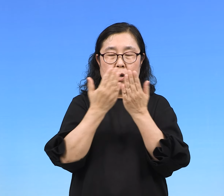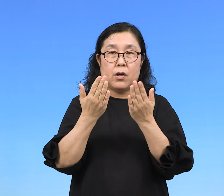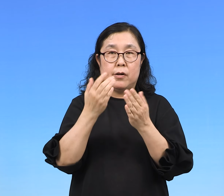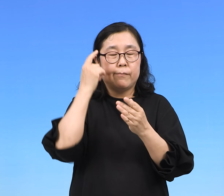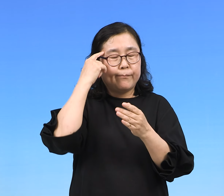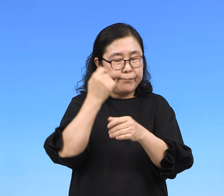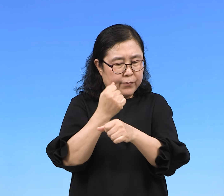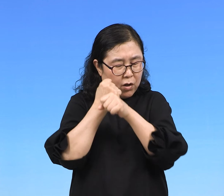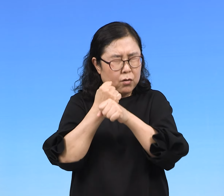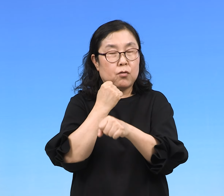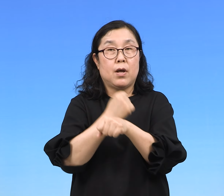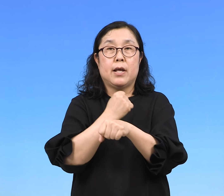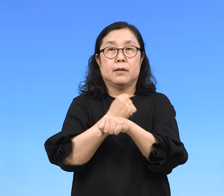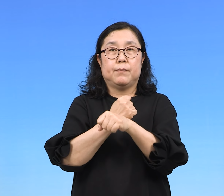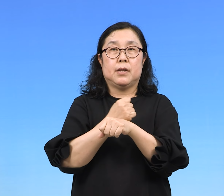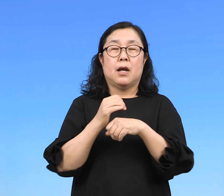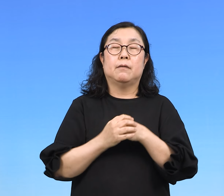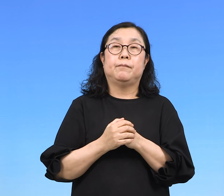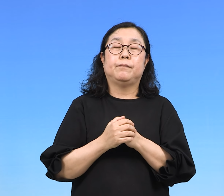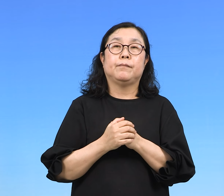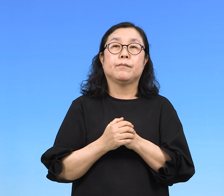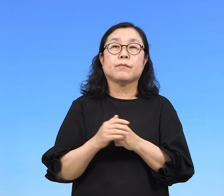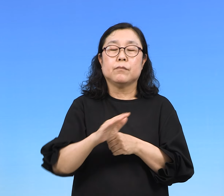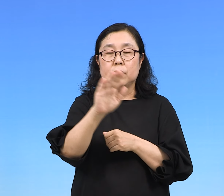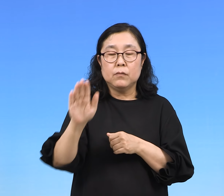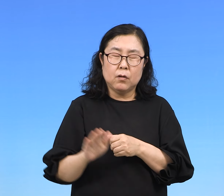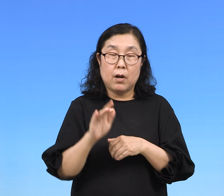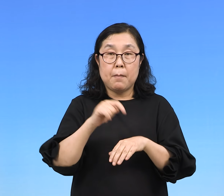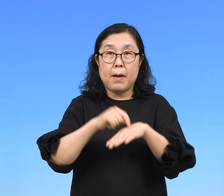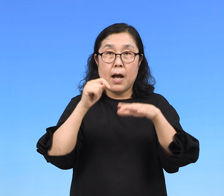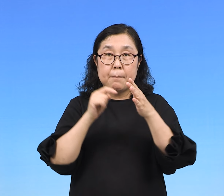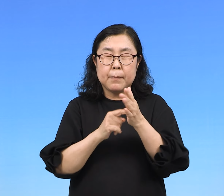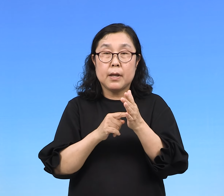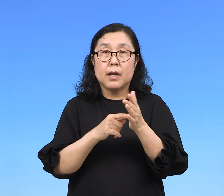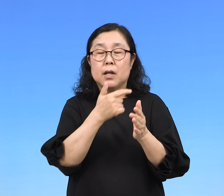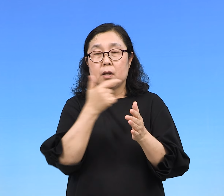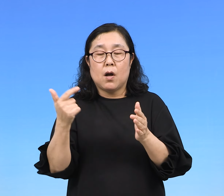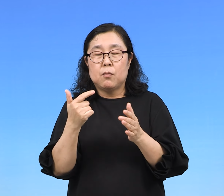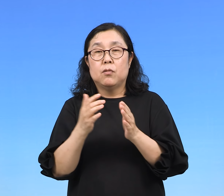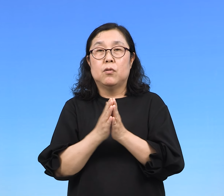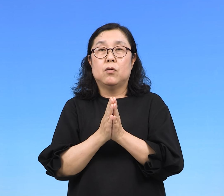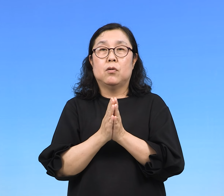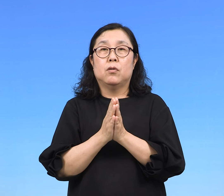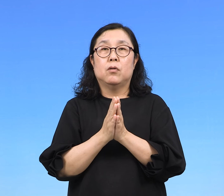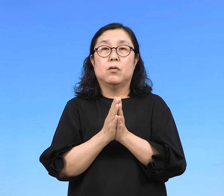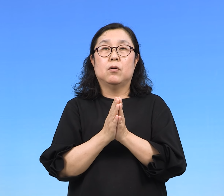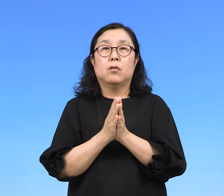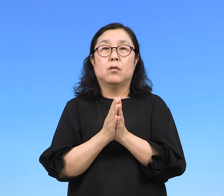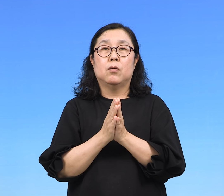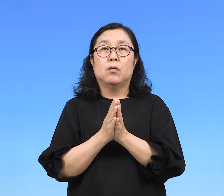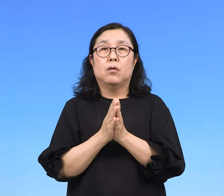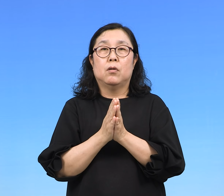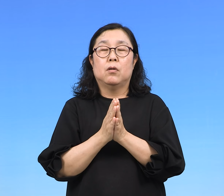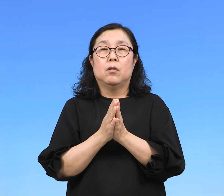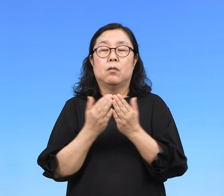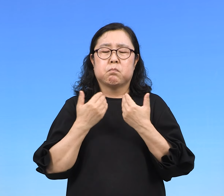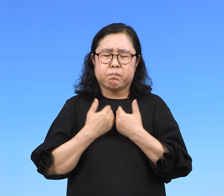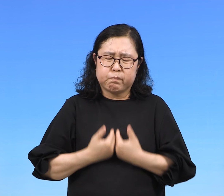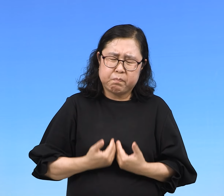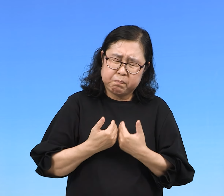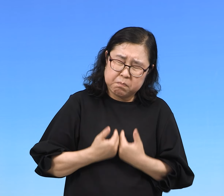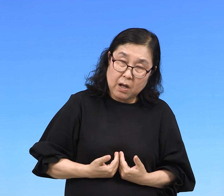겁니다. 오늘 우리가 이 침체된 우리의 심령이, 너무너무 침체된 우리 가정이